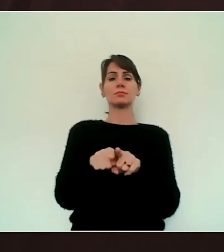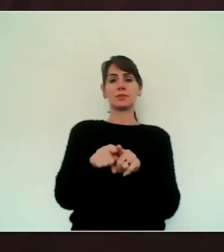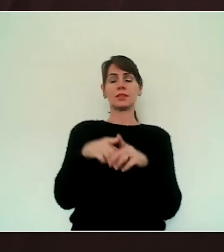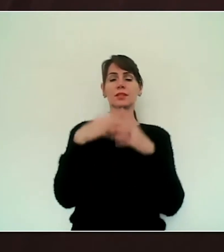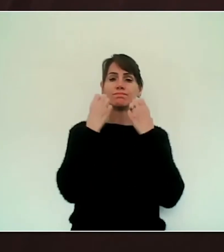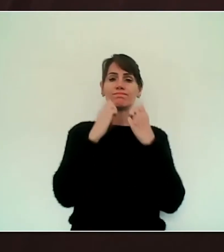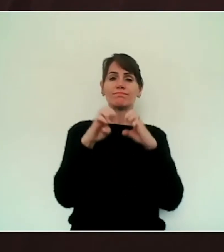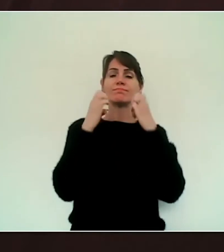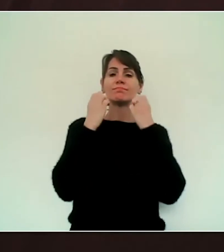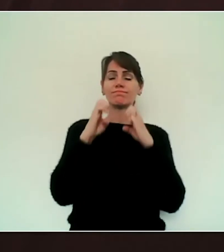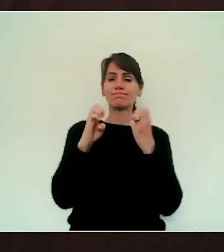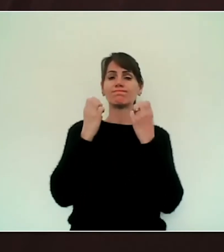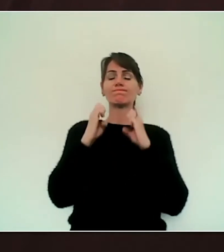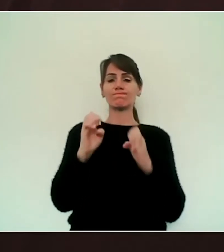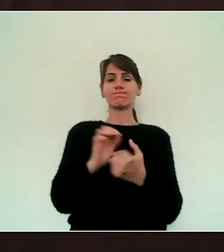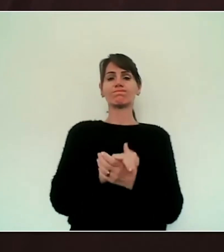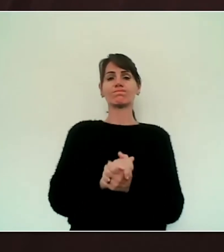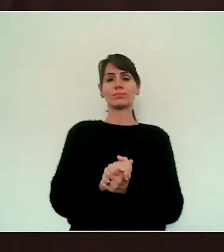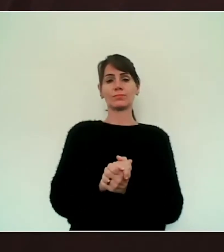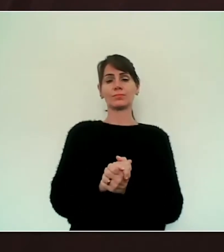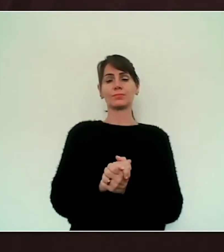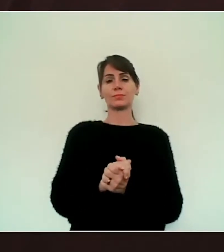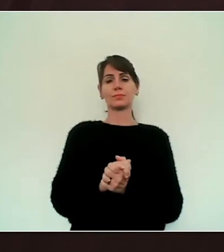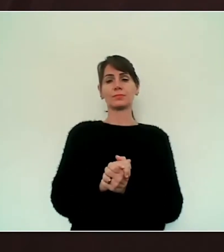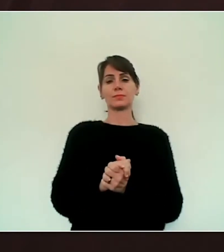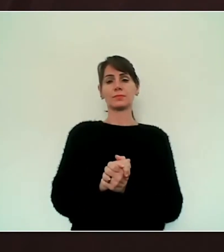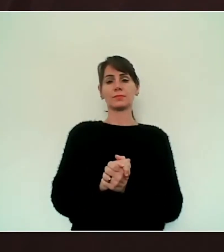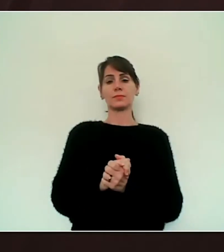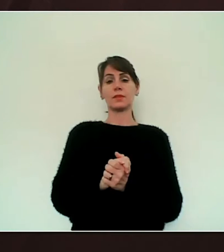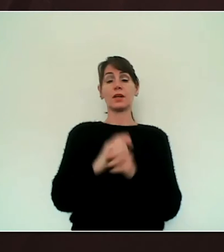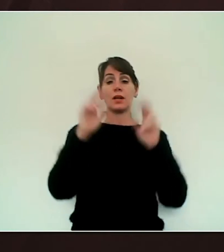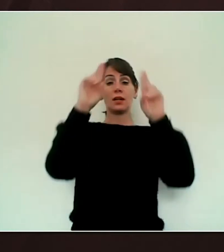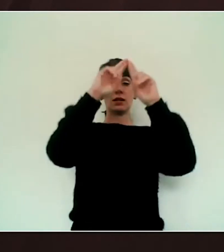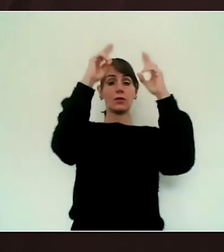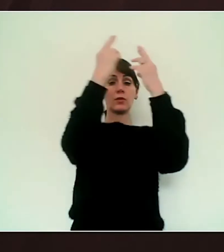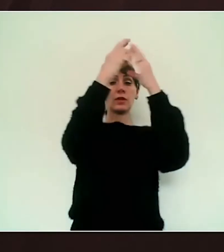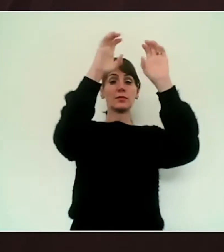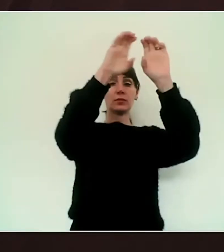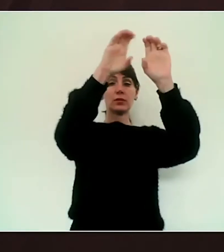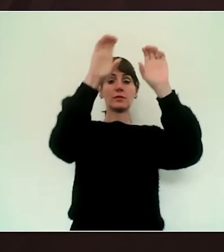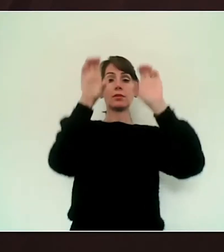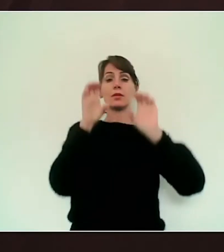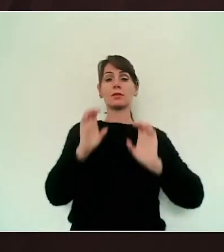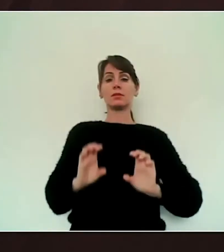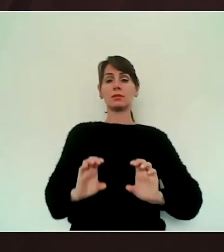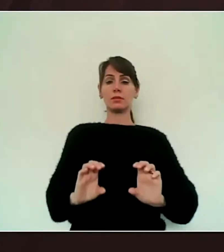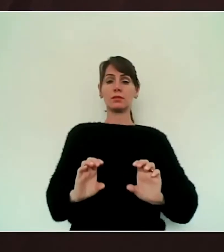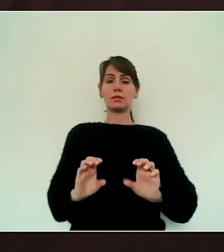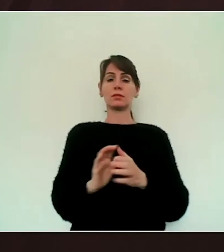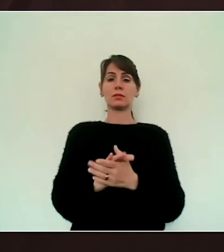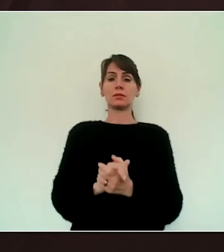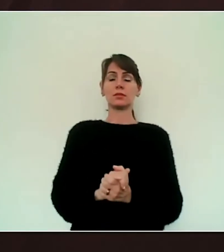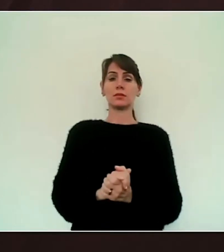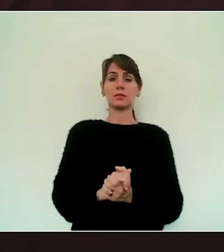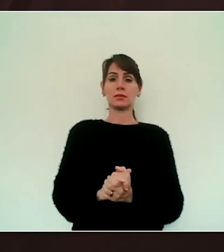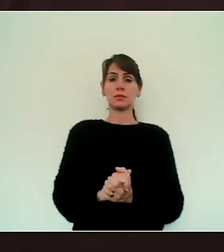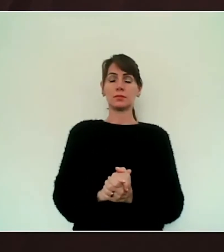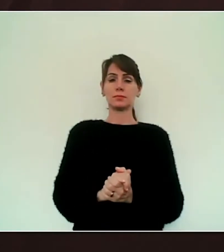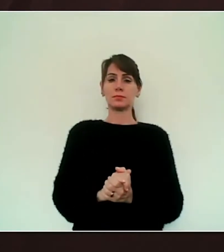querem semear, né, a semente do reino. Por isso, irmãos, mas é